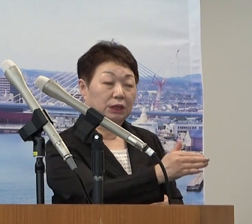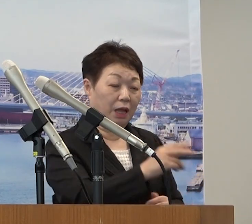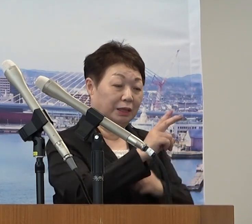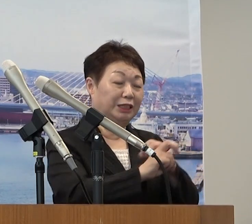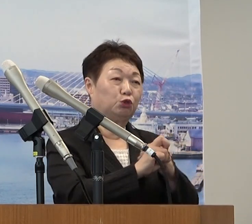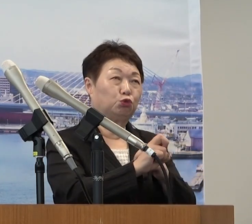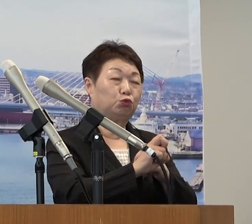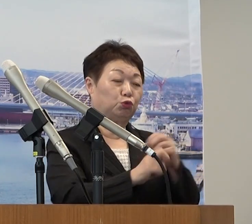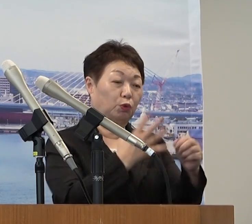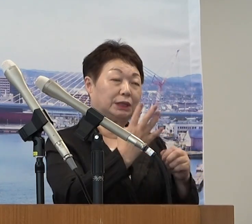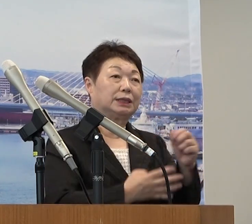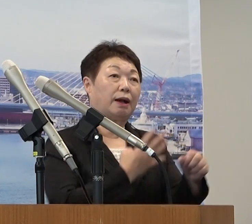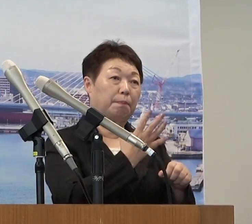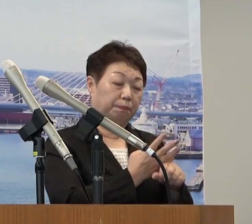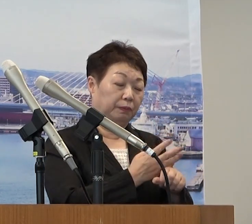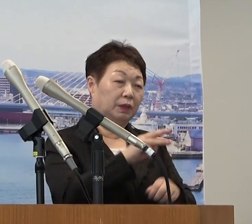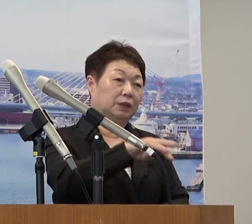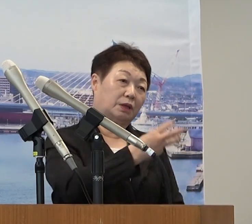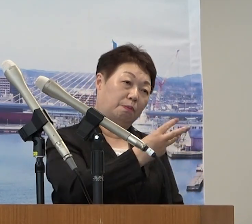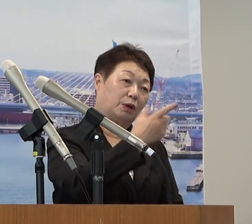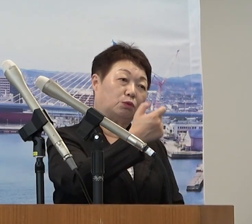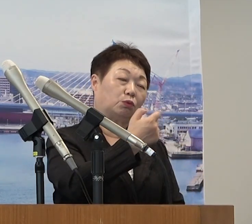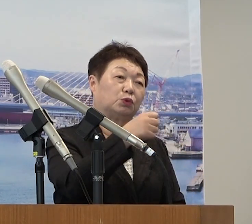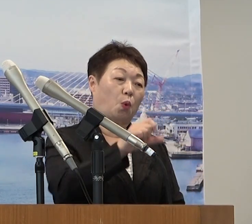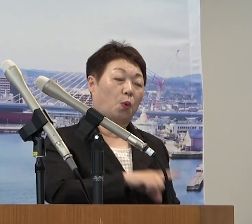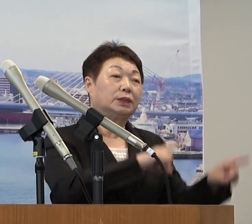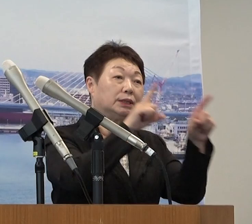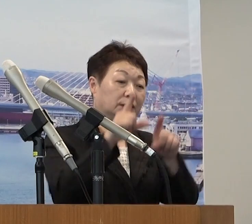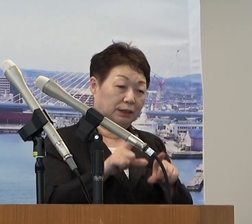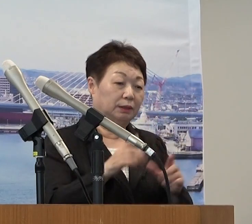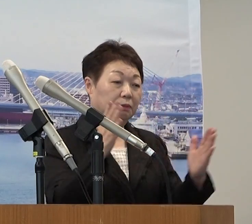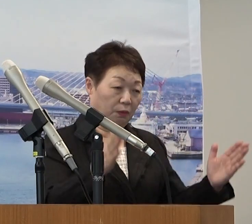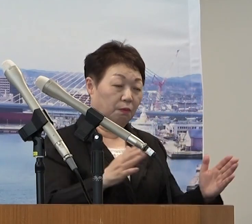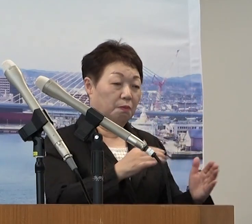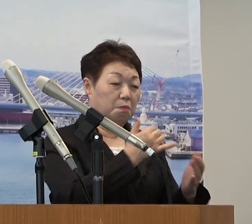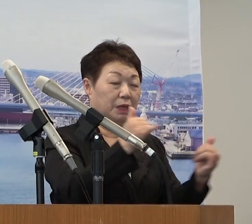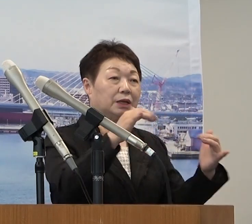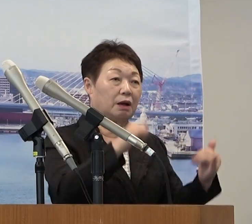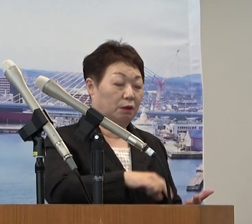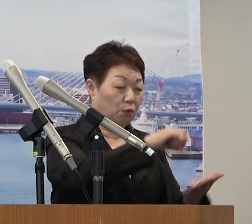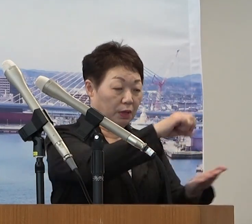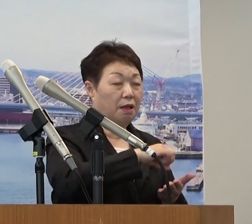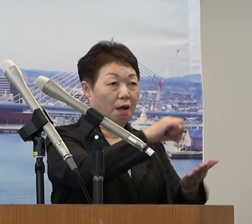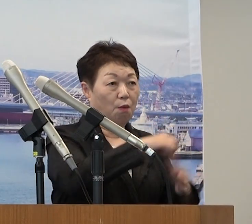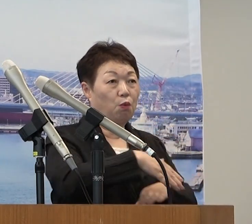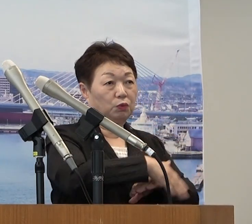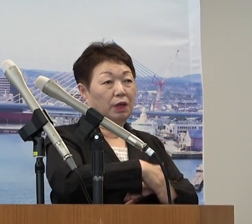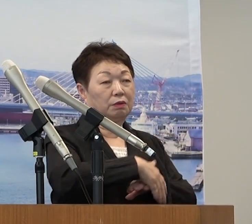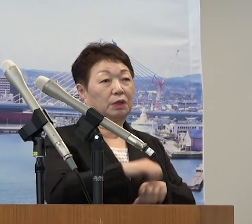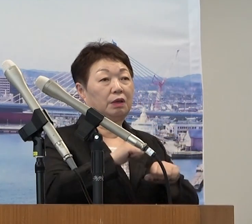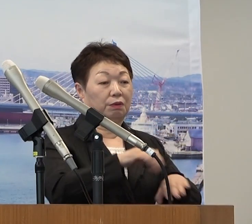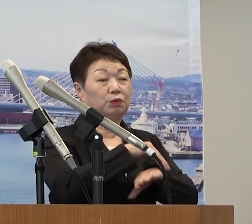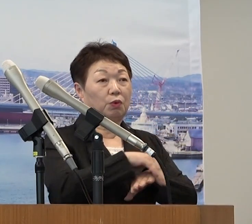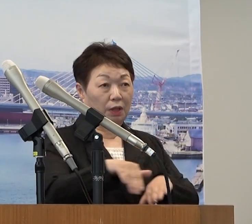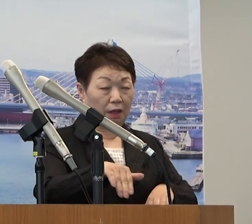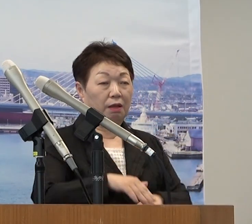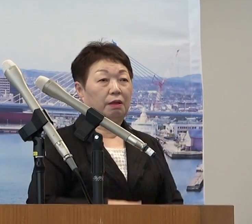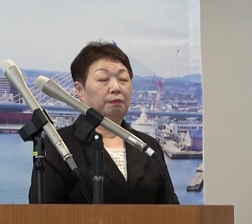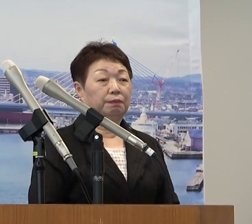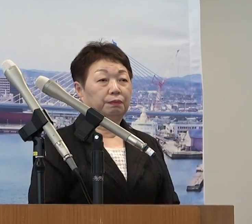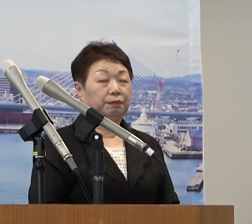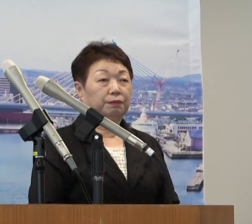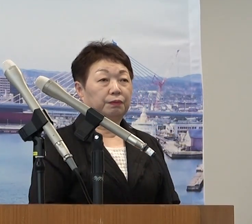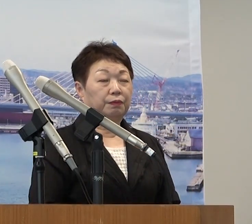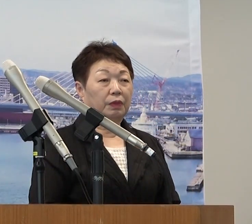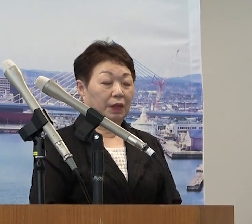間365日民間事業者等からの提案を受け付けいたします。公民連携デ